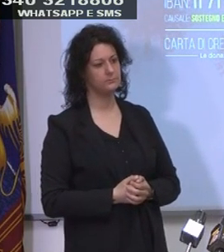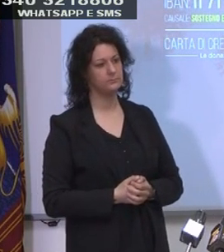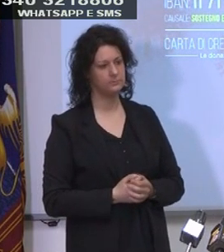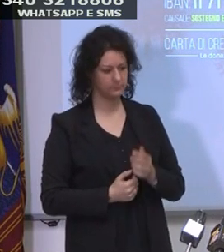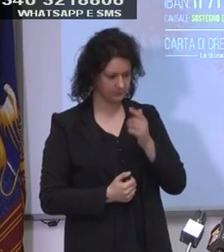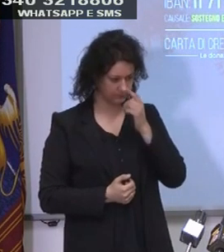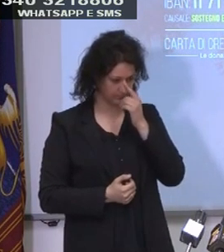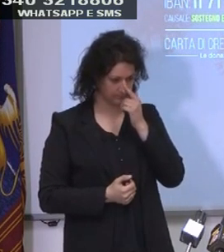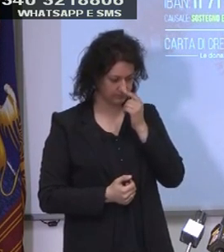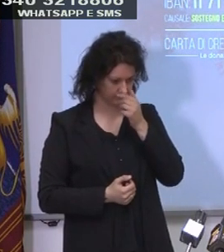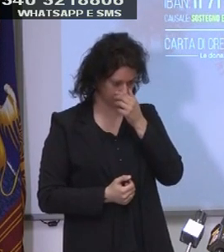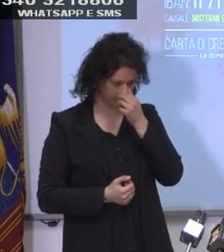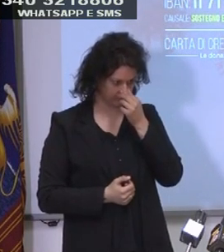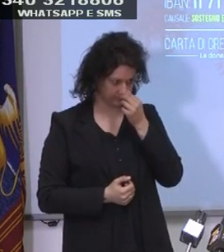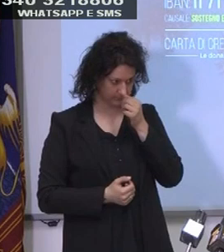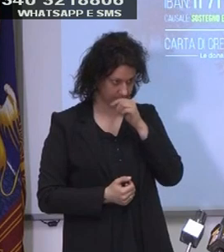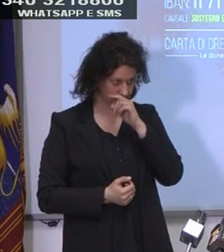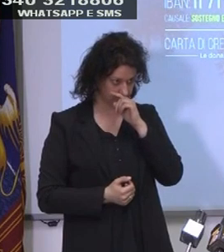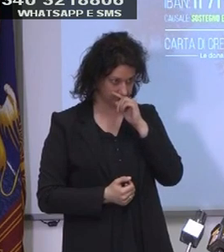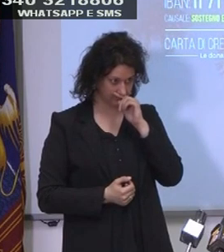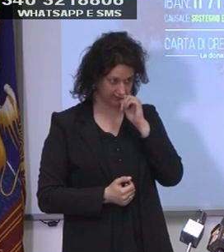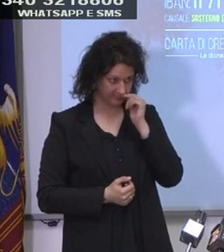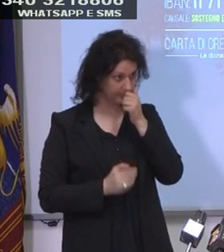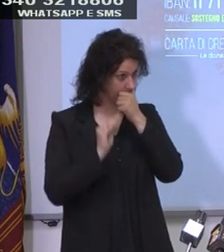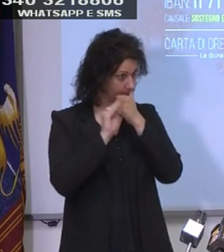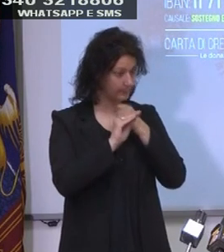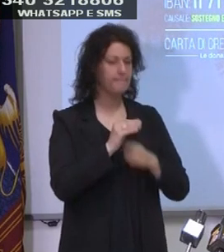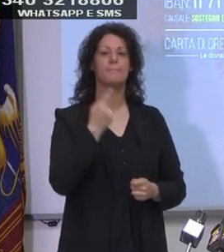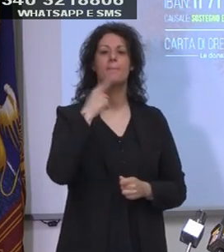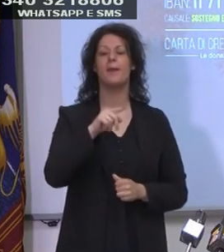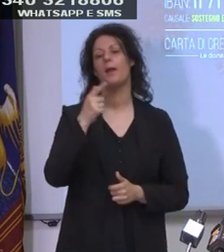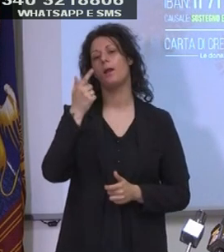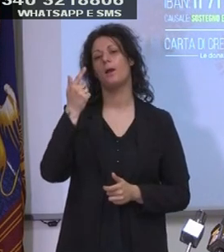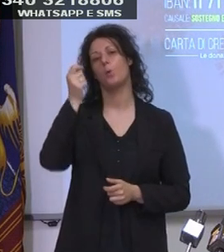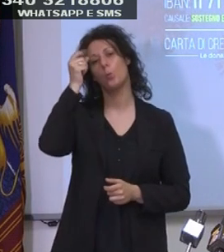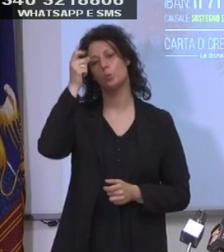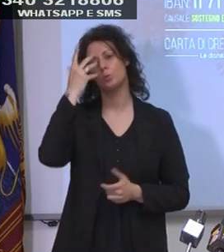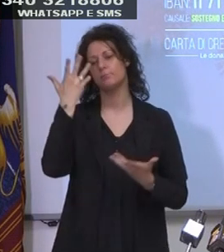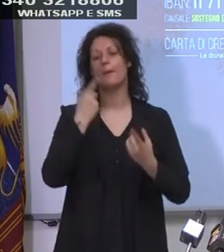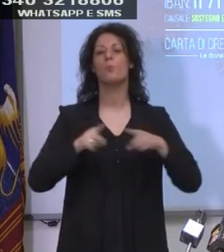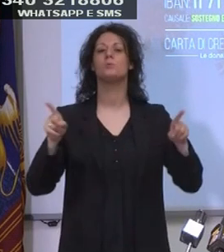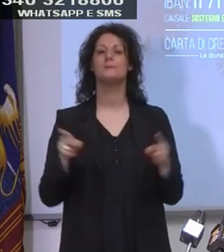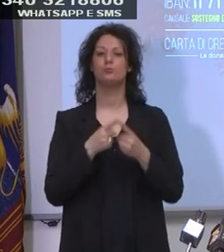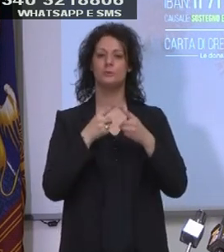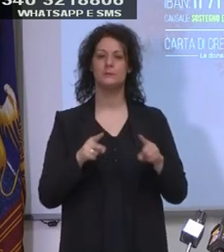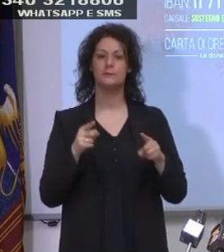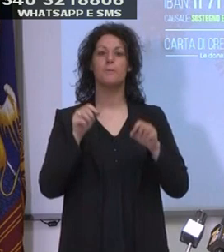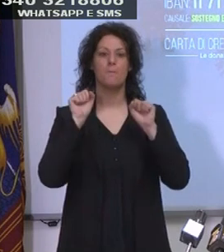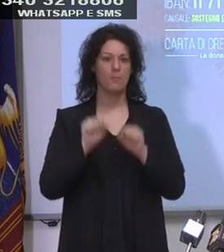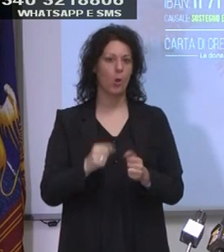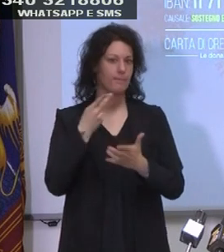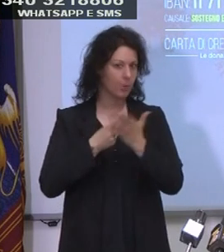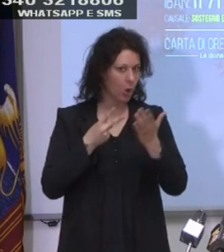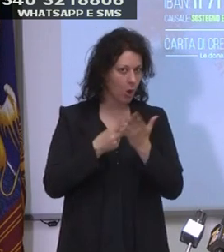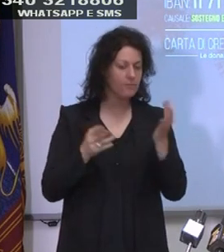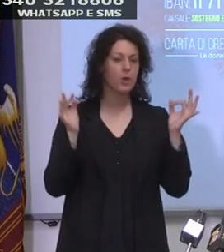attimo. Chiede temi sulla cultura. Musicisti, la possibilità di riprendere a far prove,